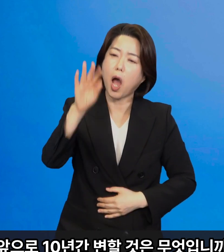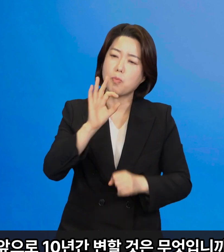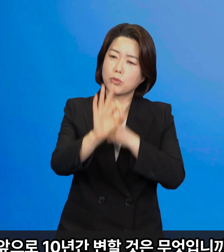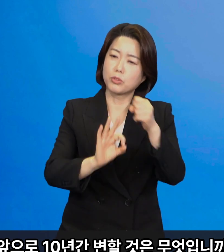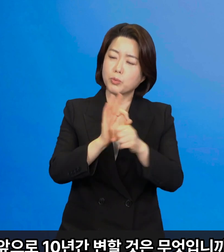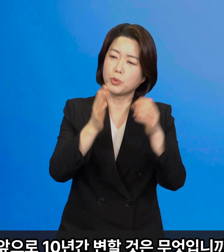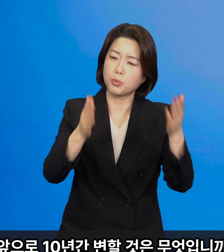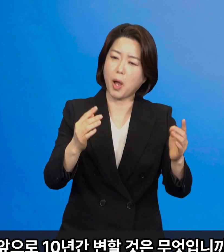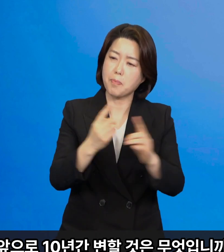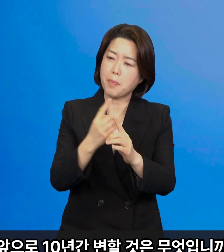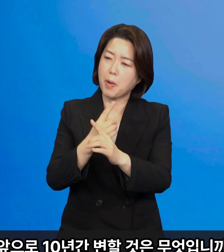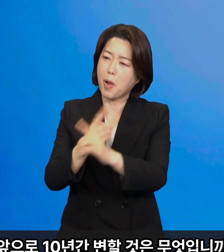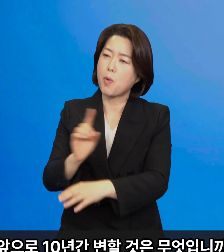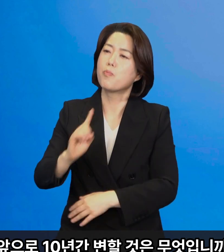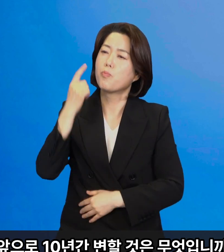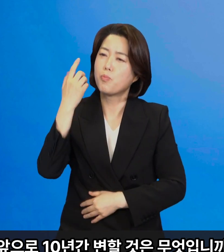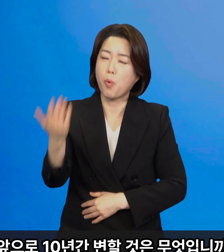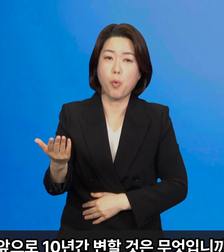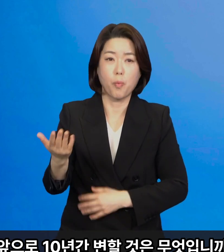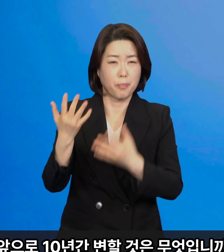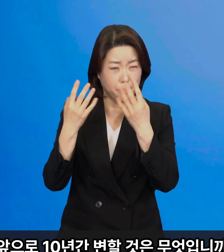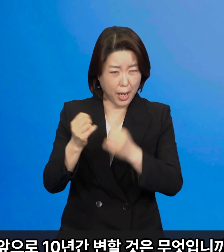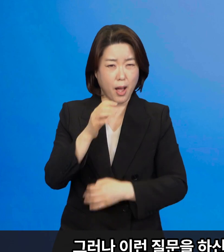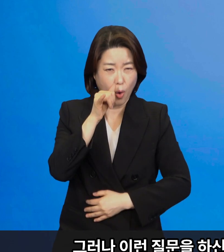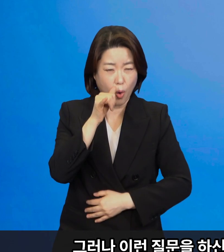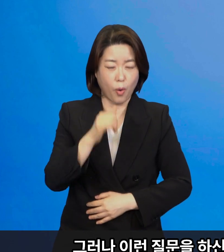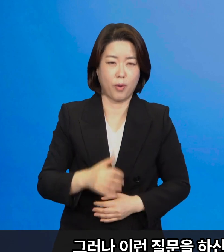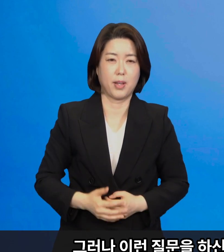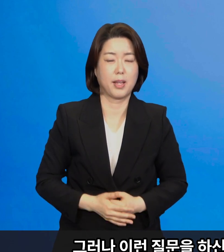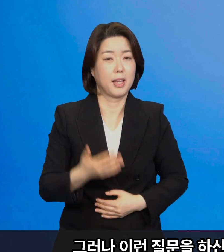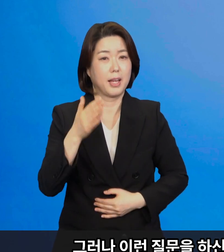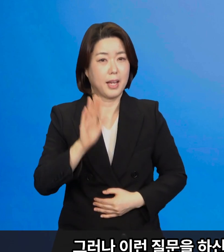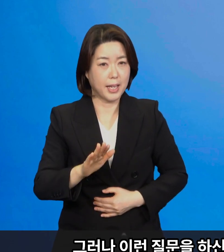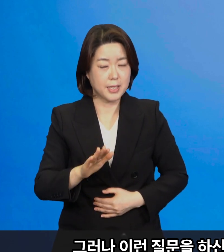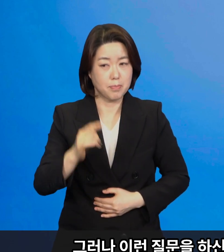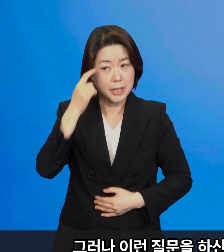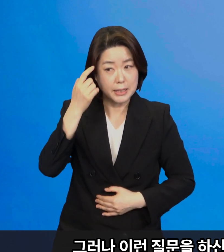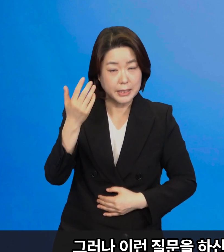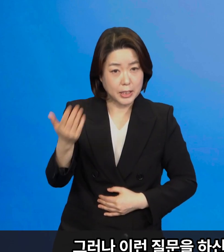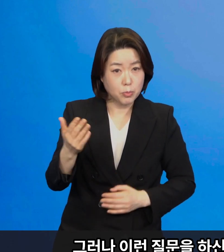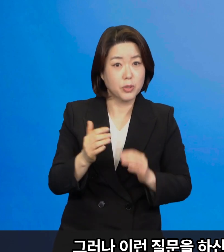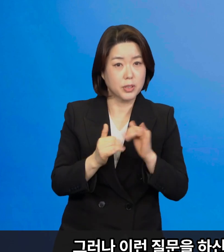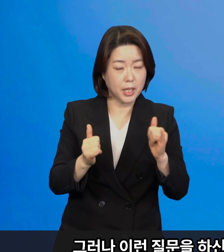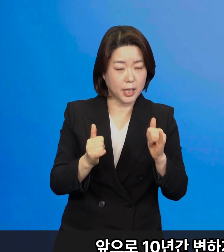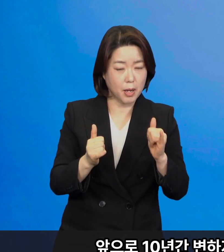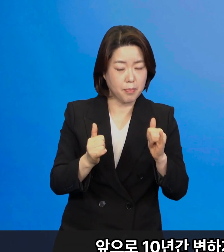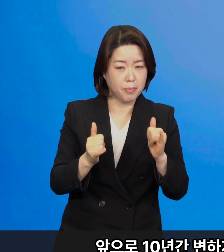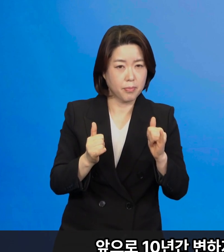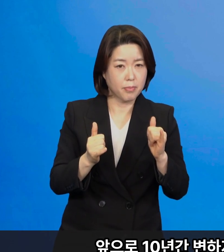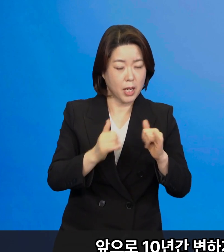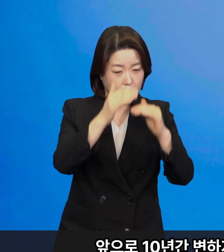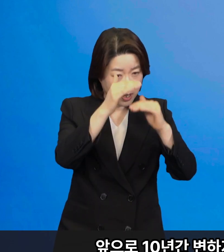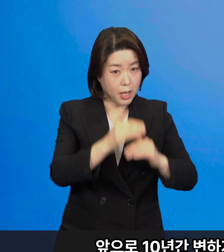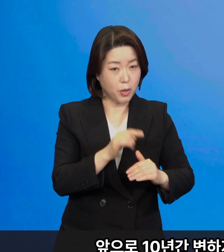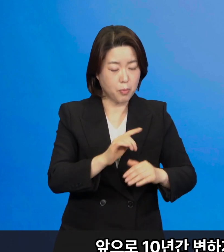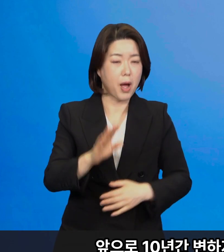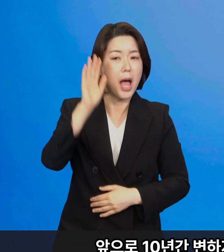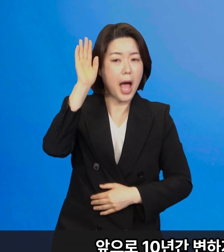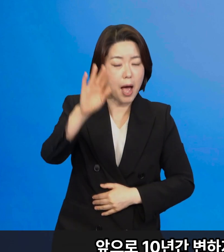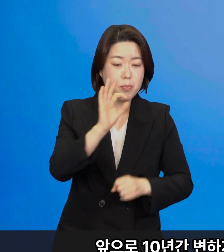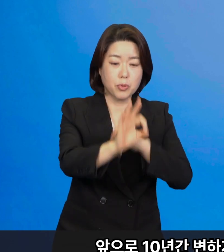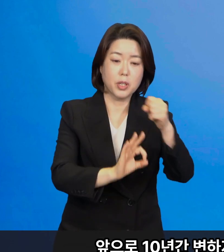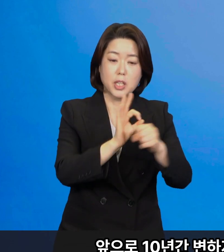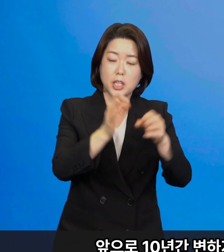무엇입니까? 라는 질문을 굉장히 많이 했다고 합니다. 그러나 이런 질문을 하신 분들은 거의 없었다고 해요. 앞으로